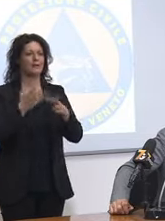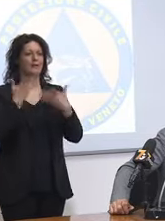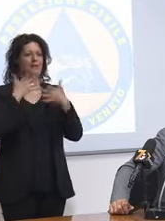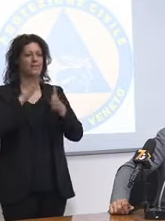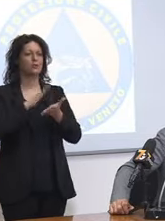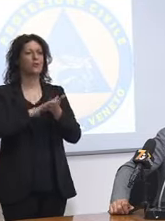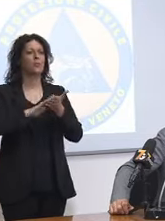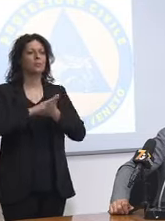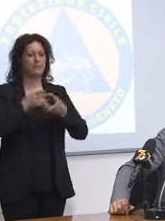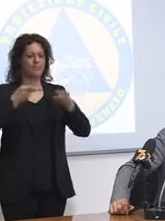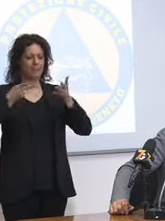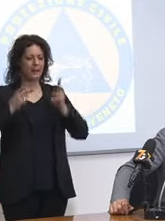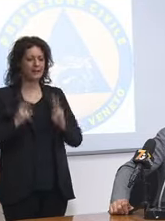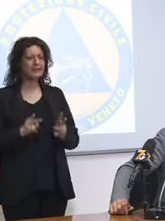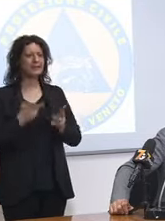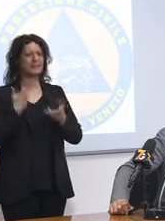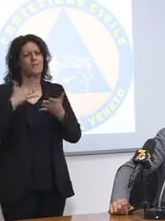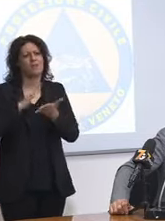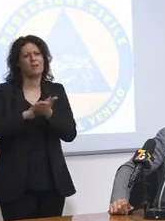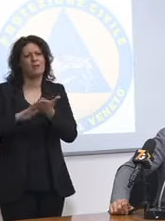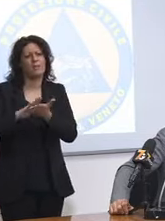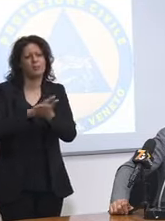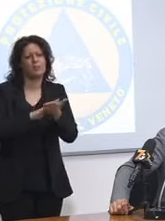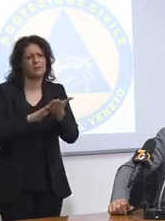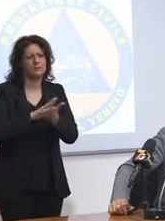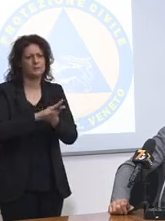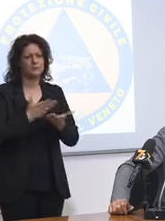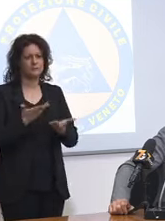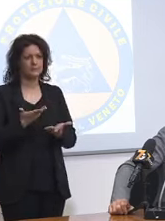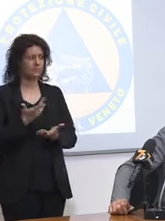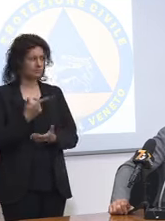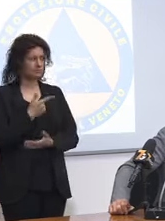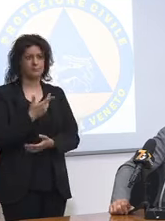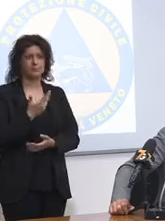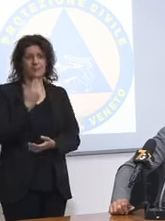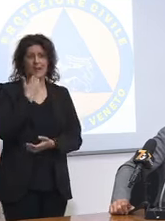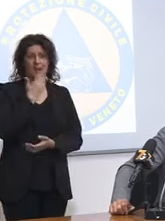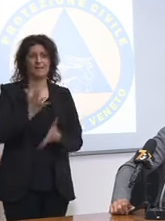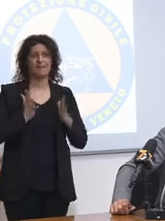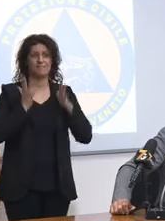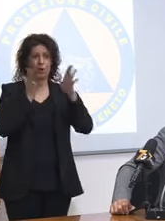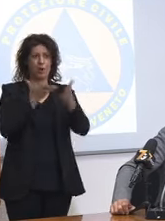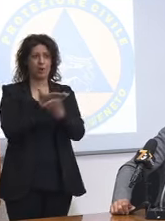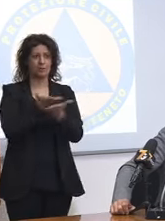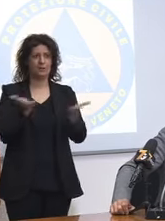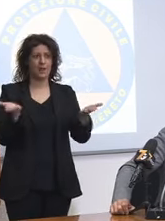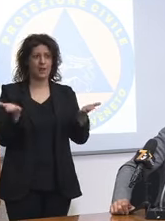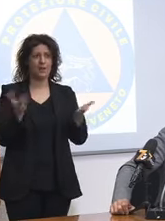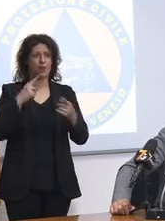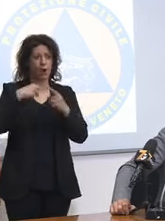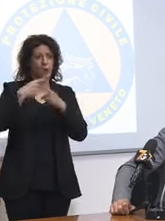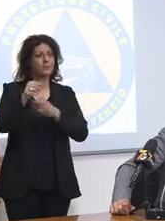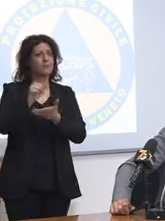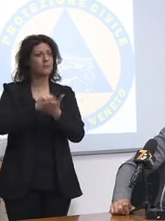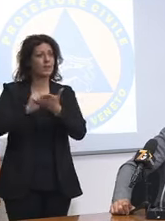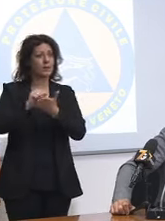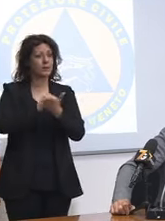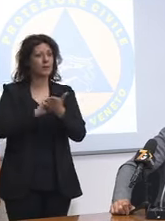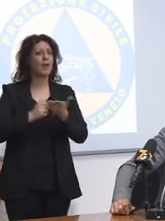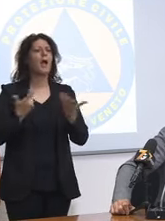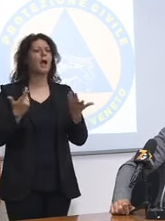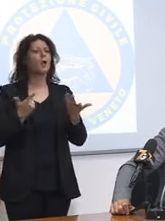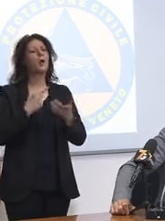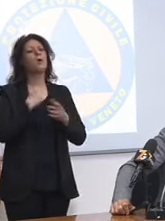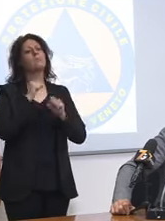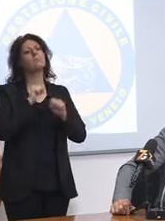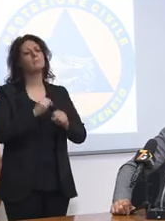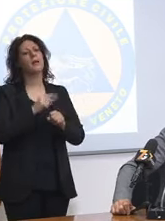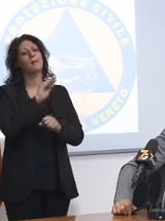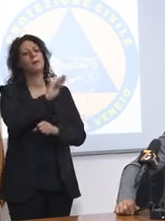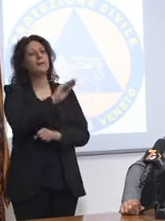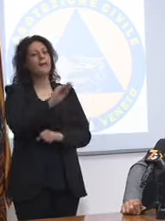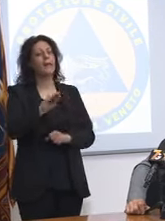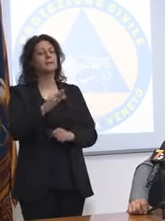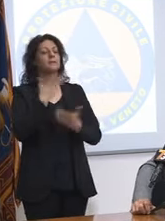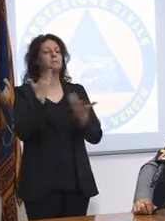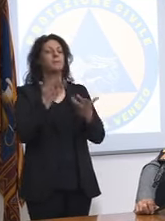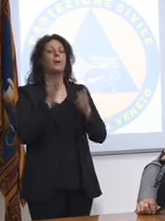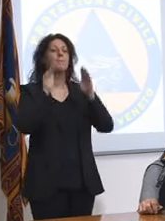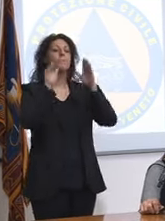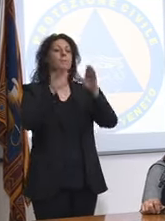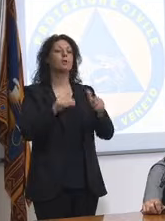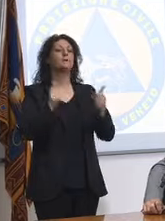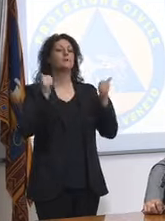eccetera. Quindi anche ringraziamo tutti i volontari che hanno fatto sanificazioni e continueranno a farle. Magari facciamo un appello alla protezione civile